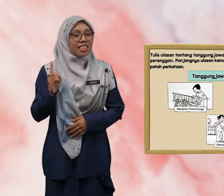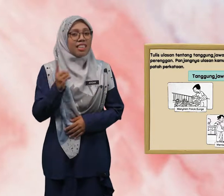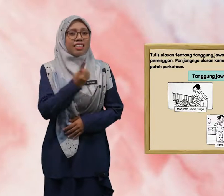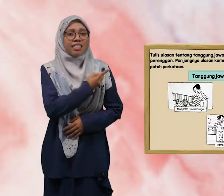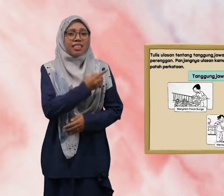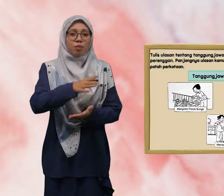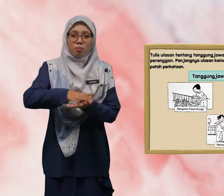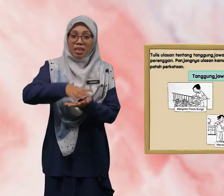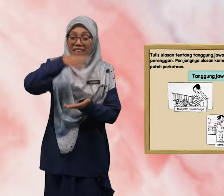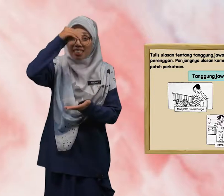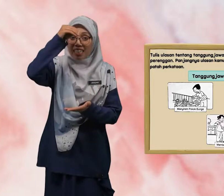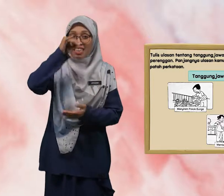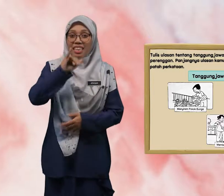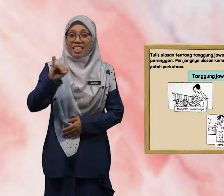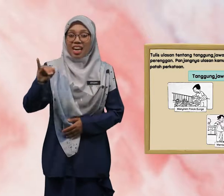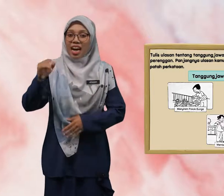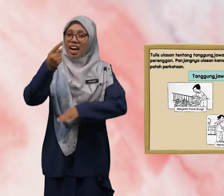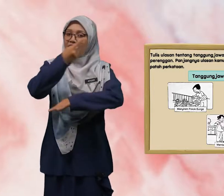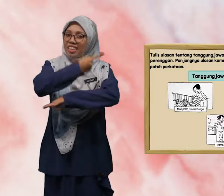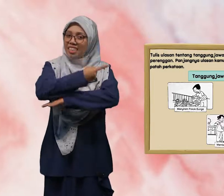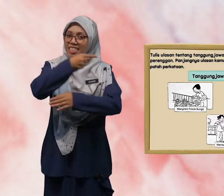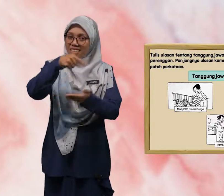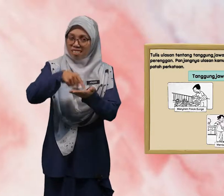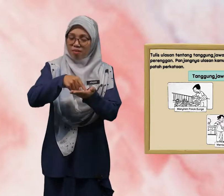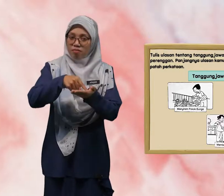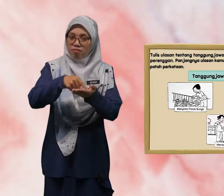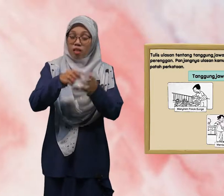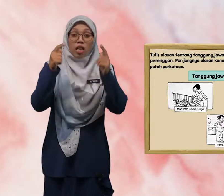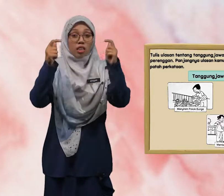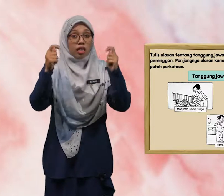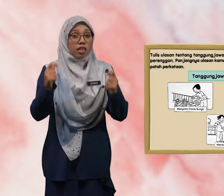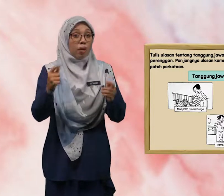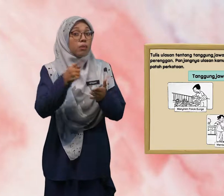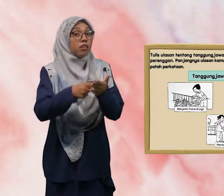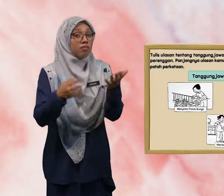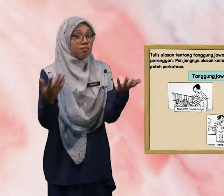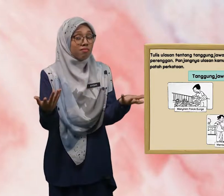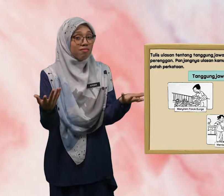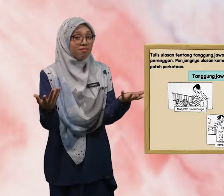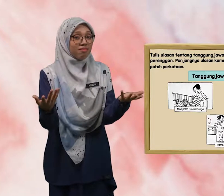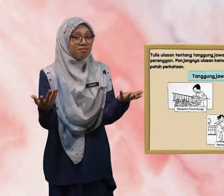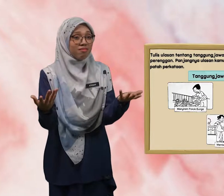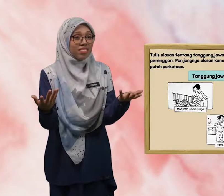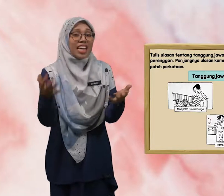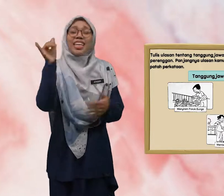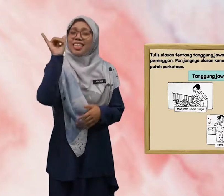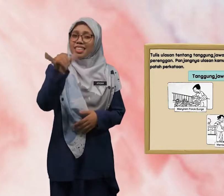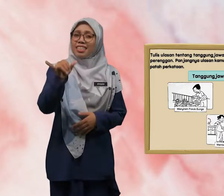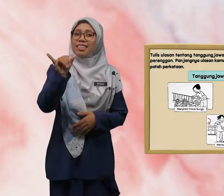kita pelajari hari ini teknik apa ya